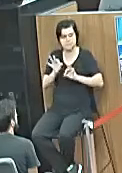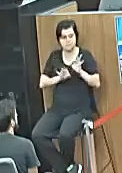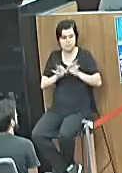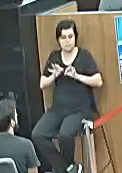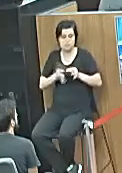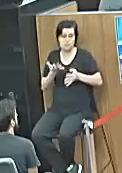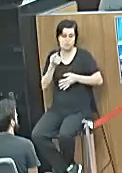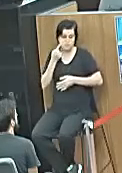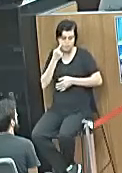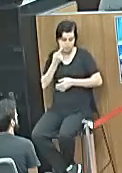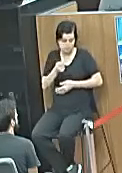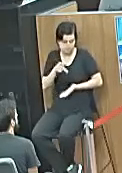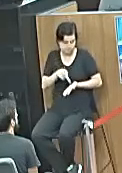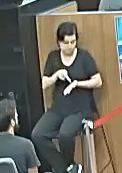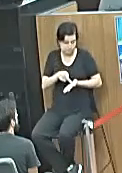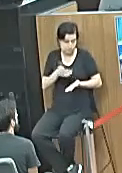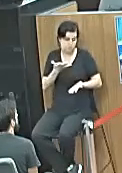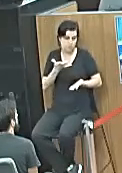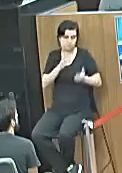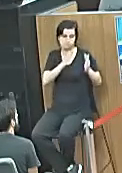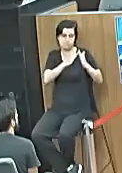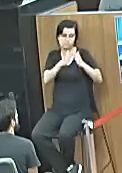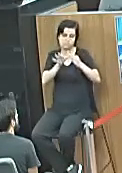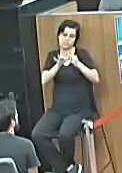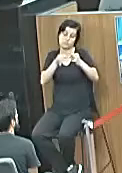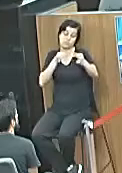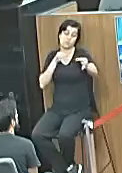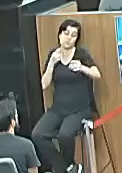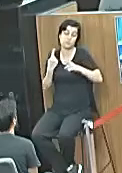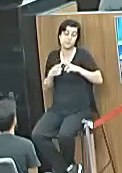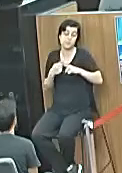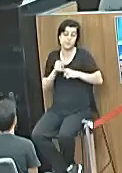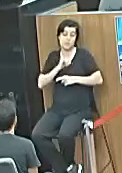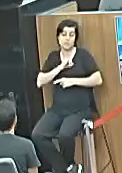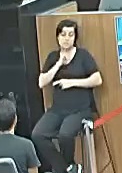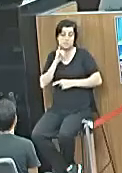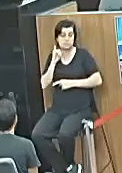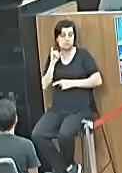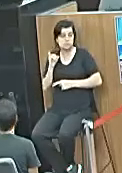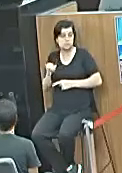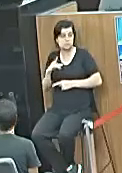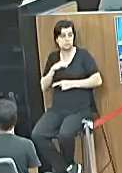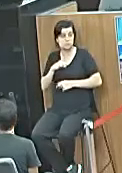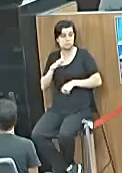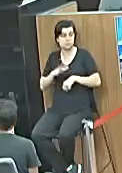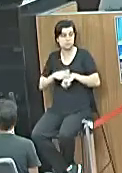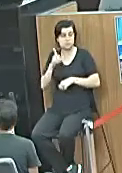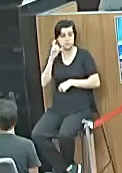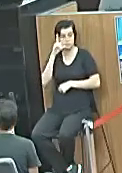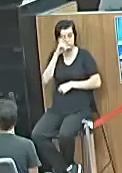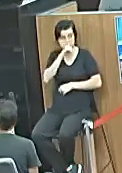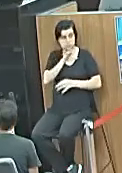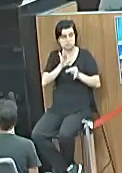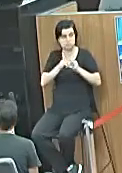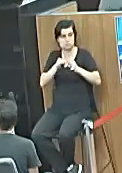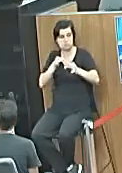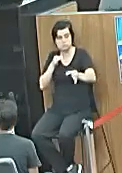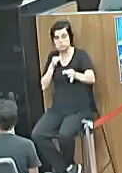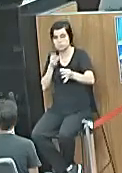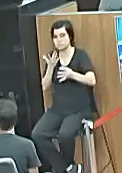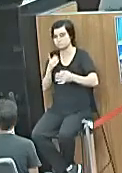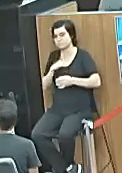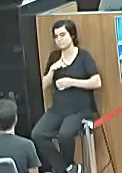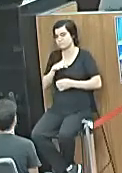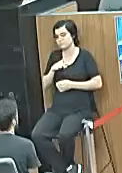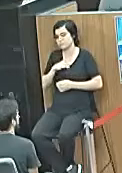à habitação social porque pessoas que realmente têm mais ou menos vulnerabilidade em razão de sua condição acabam